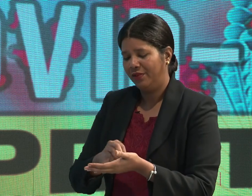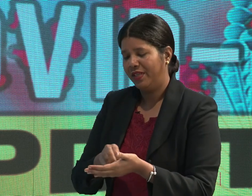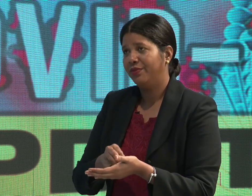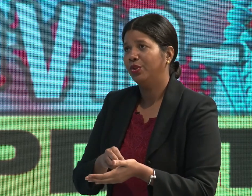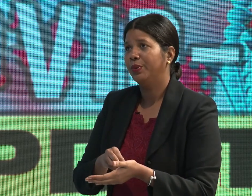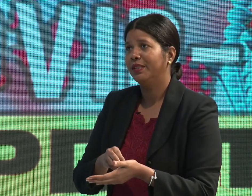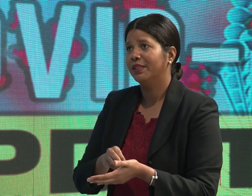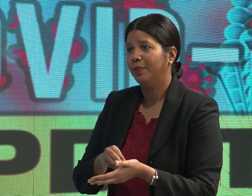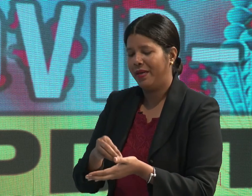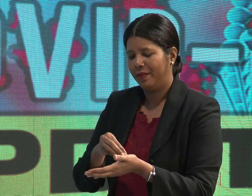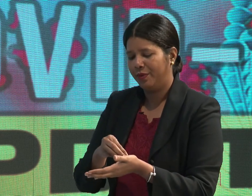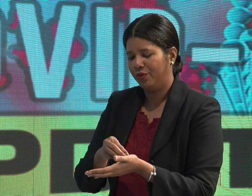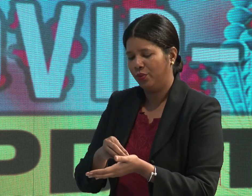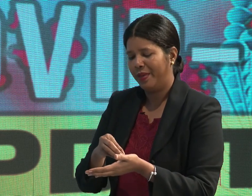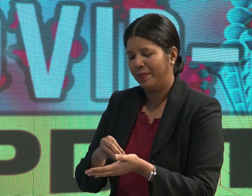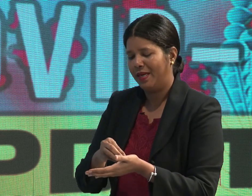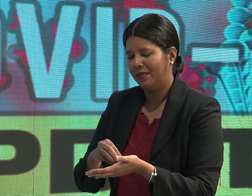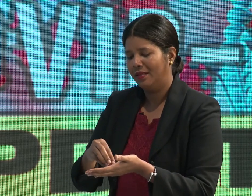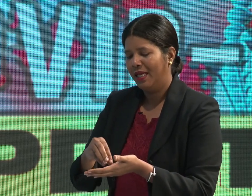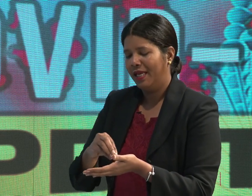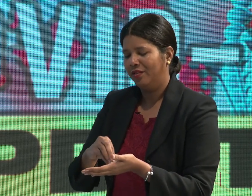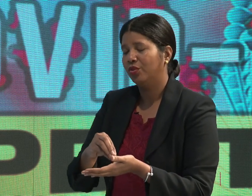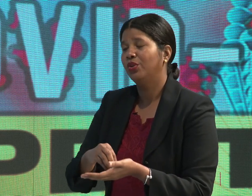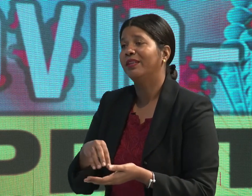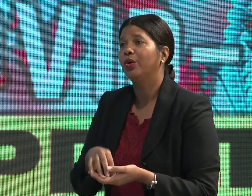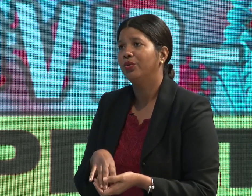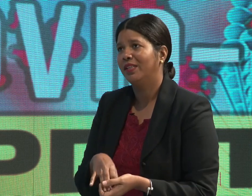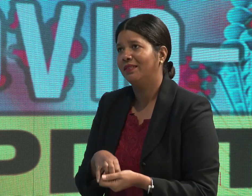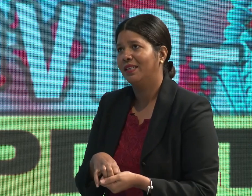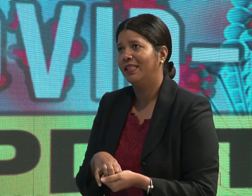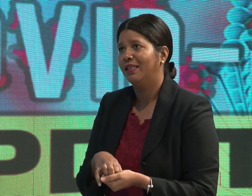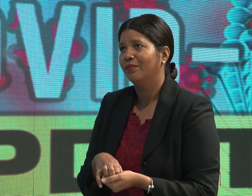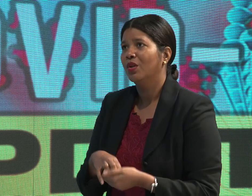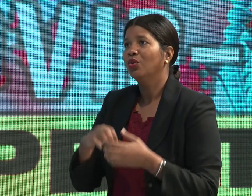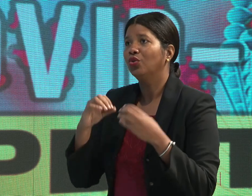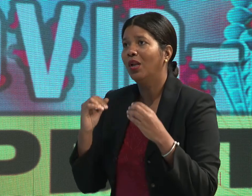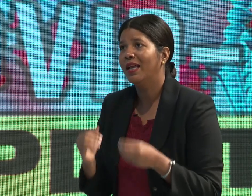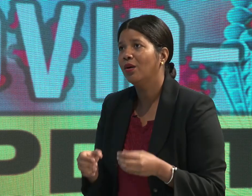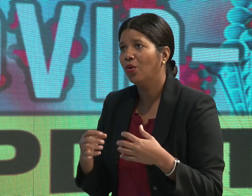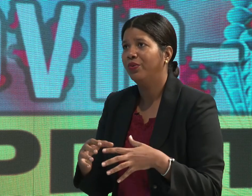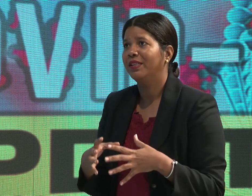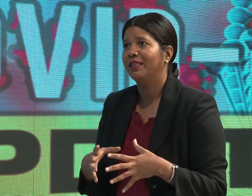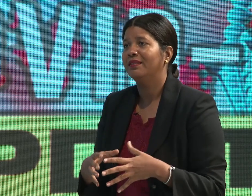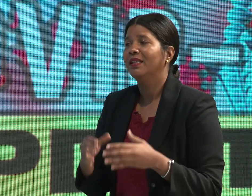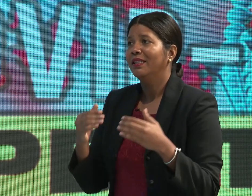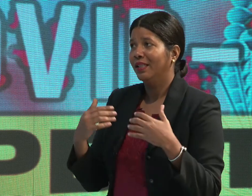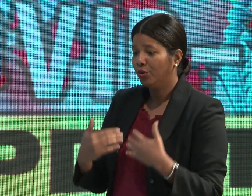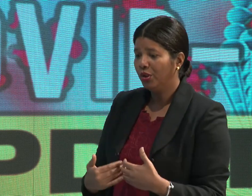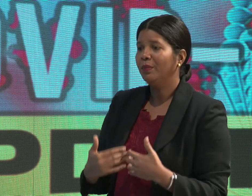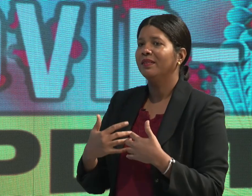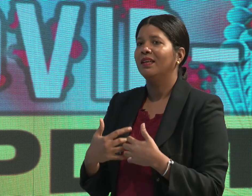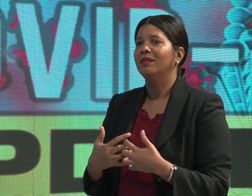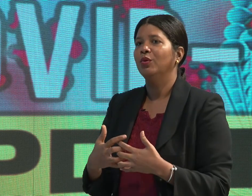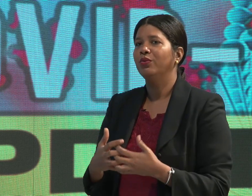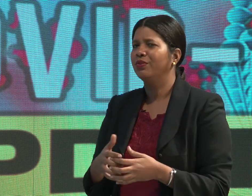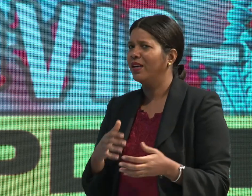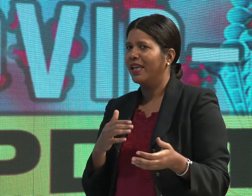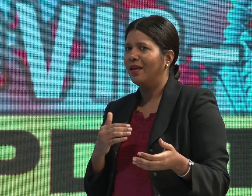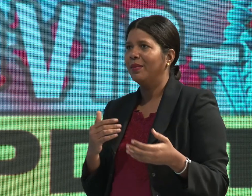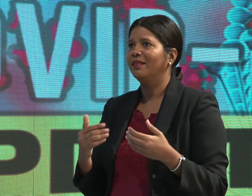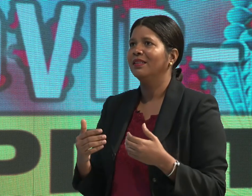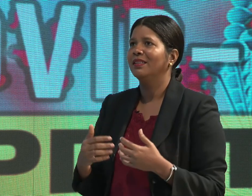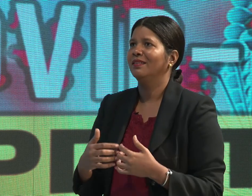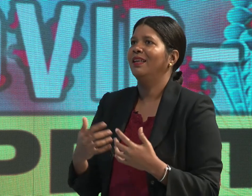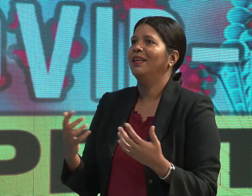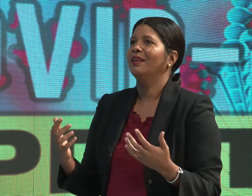van 325 per persoon per maand. Is het nu naar 1000 SRD. Okay. Zolang COVID er is. Natuurlijk bestaat de behoefte van,